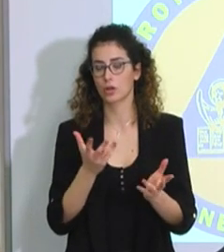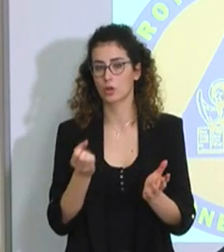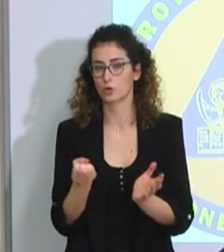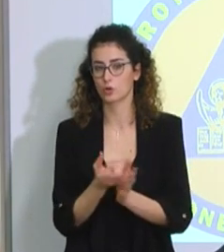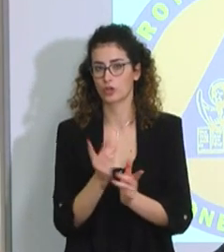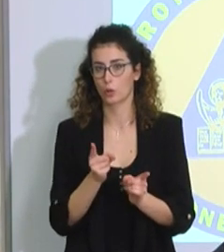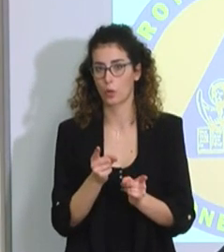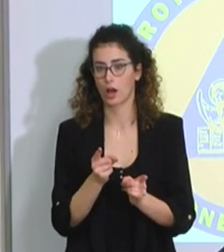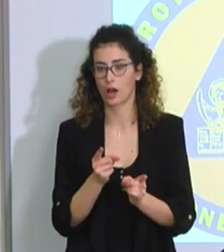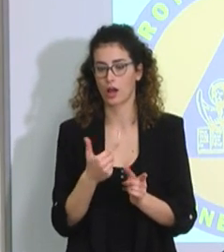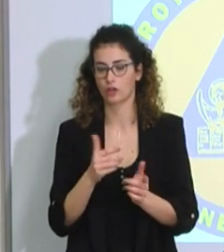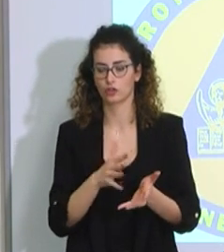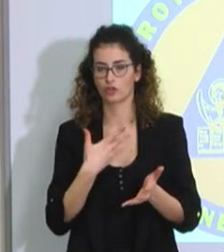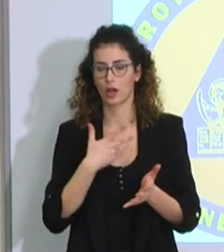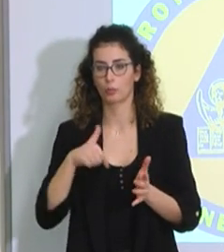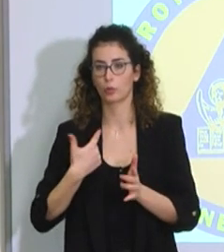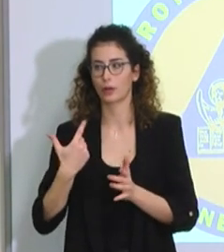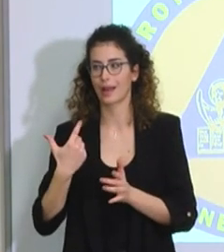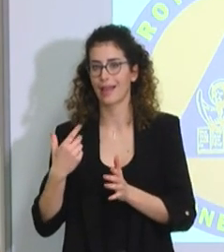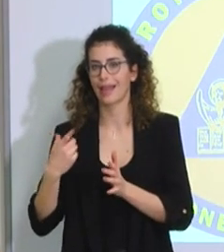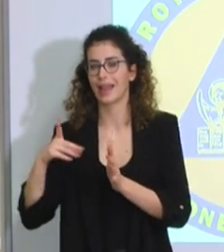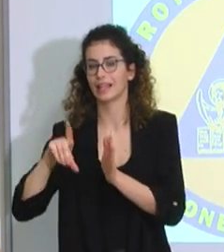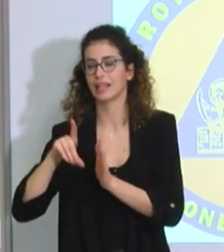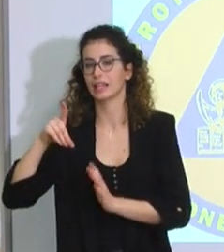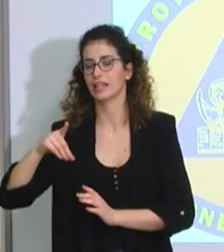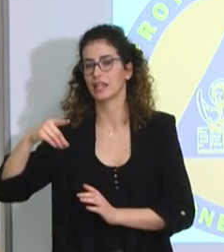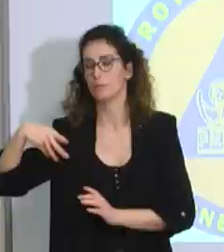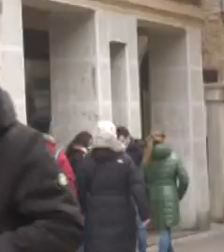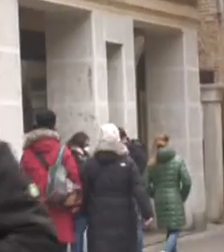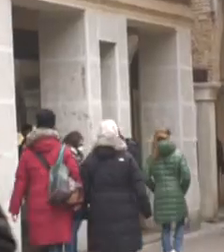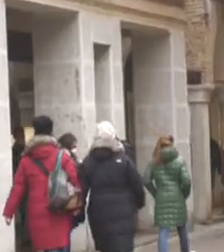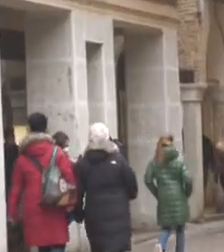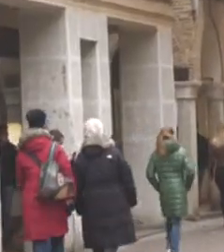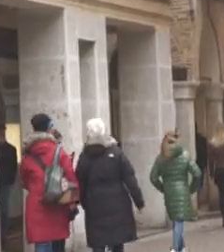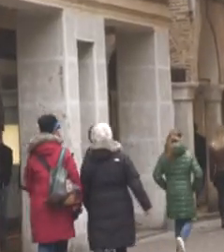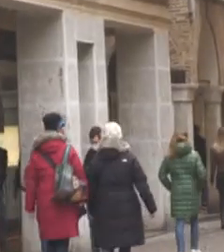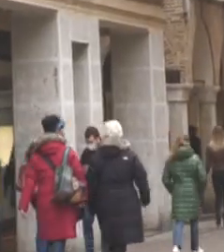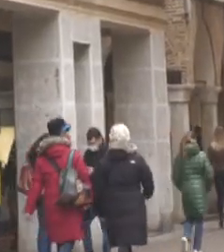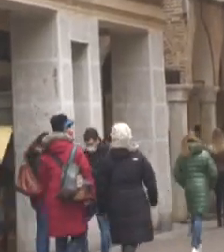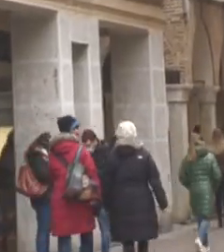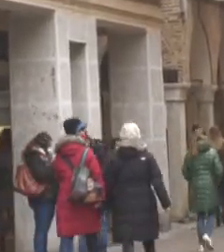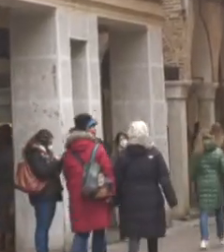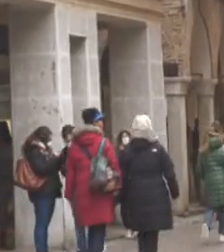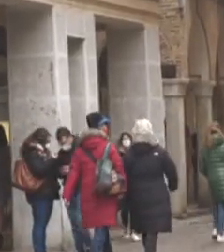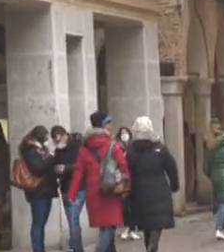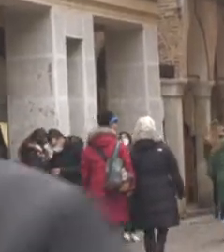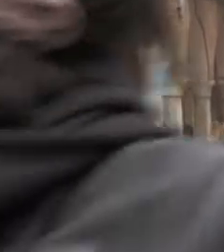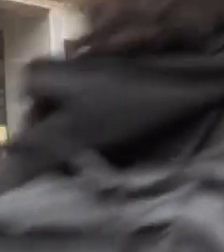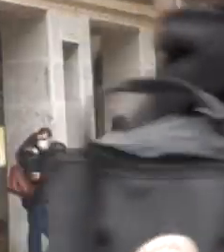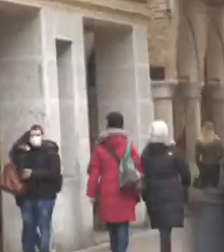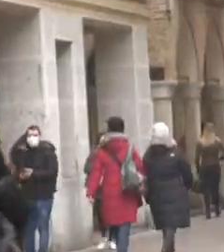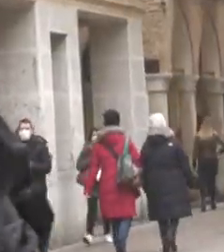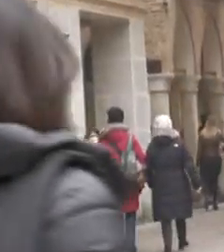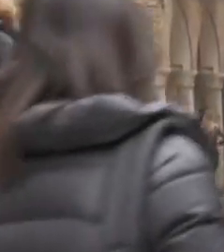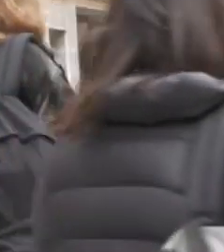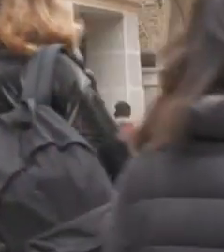decreto che stanno facendo, che comunque imporrà rosso anche a chi non lo è. Ore 12:40, il governatore Zaia comunica che l'RT